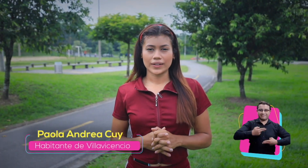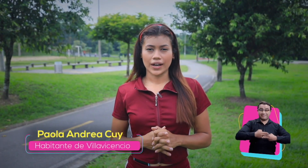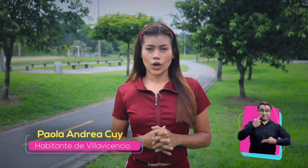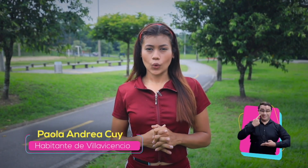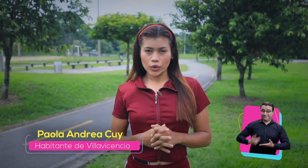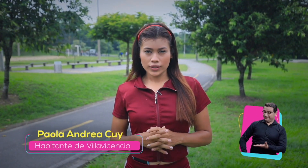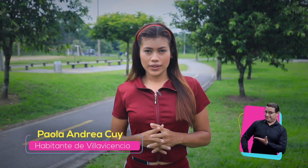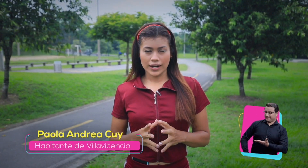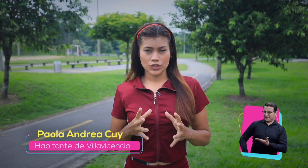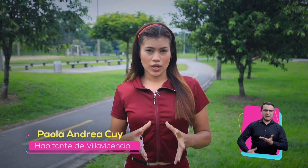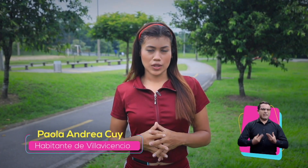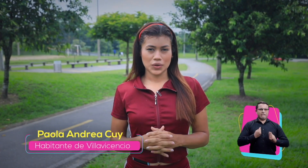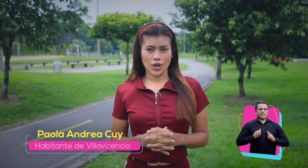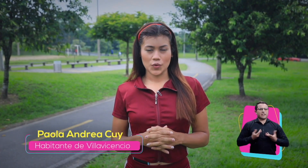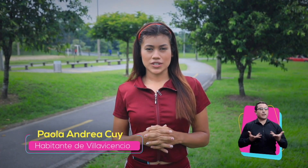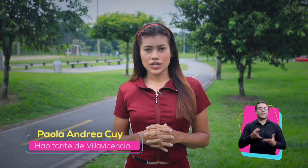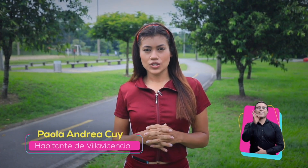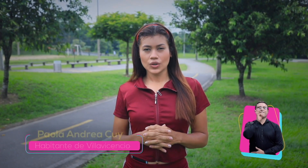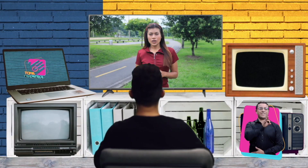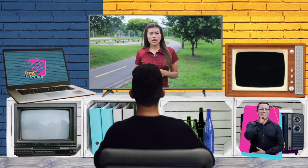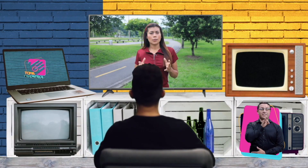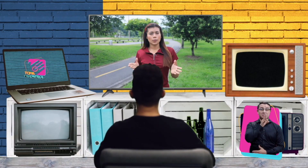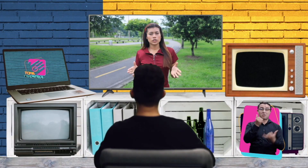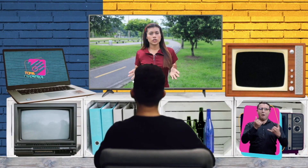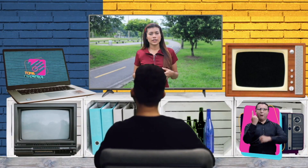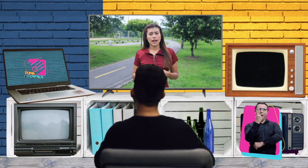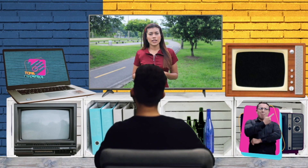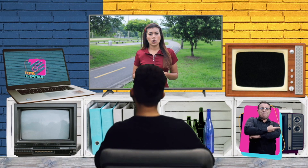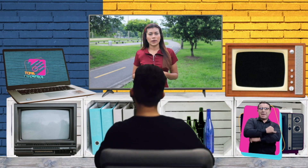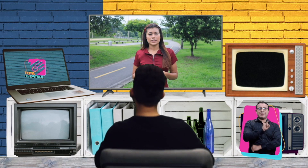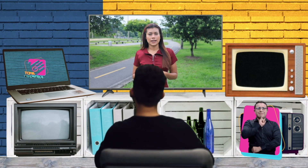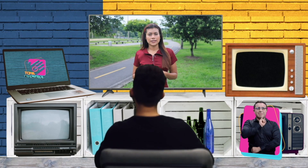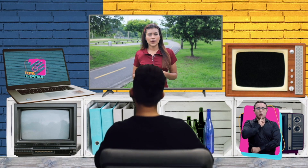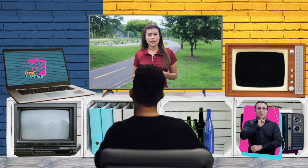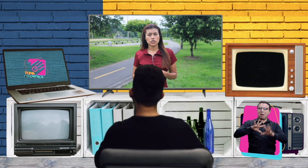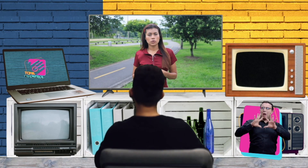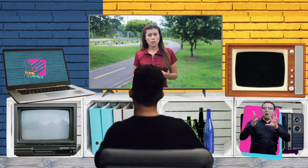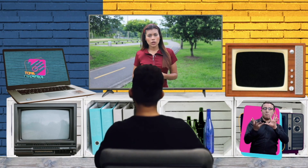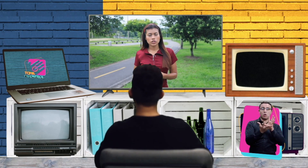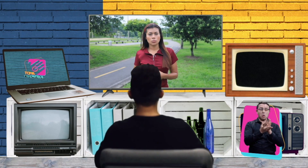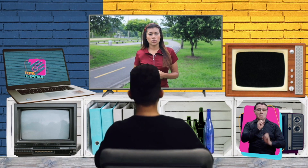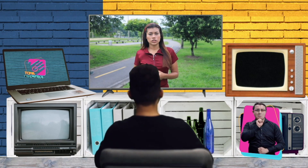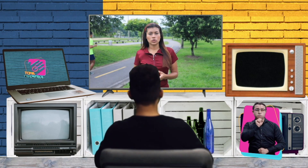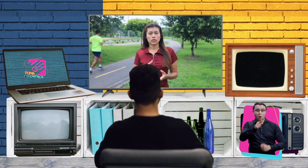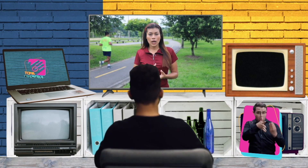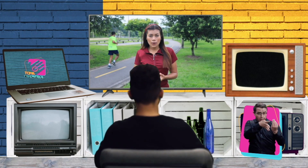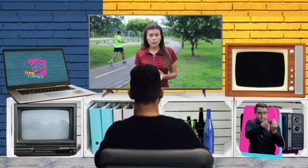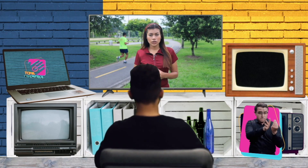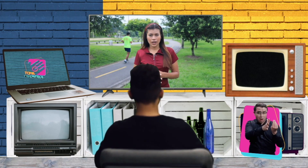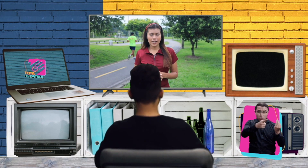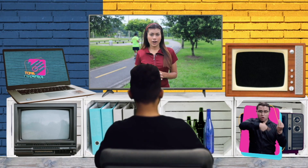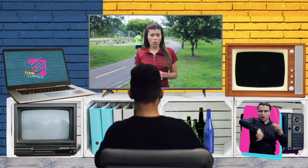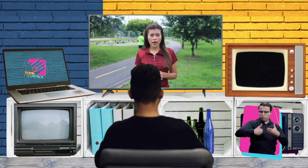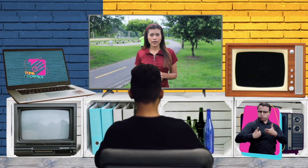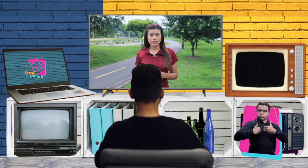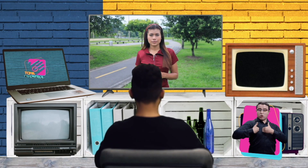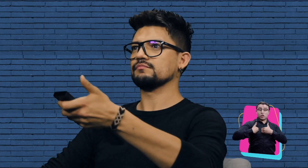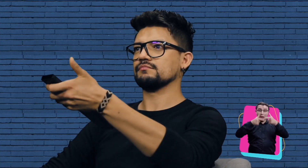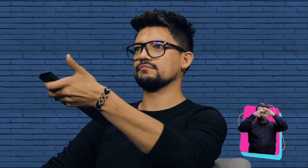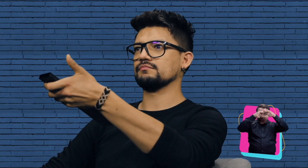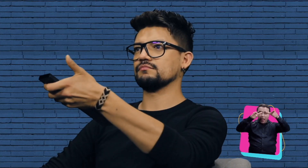Hola, soy Paula Andrea Cuy, de la ciudad de Villavicencio. Y a propósito del Día del Idioma, quisiera saber si los medios de comunicación deben proteger el